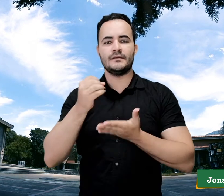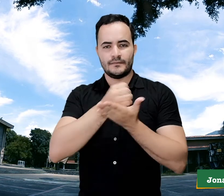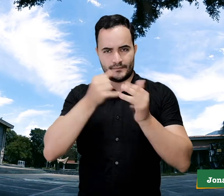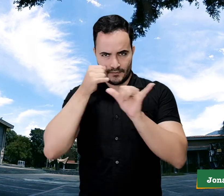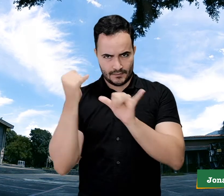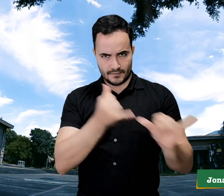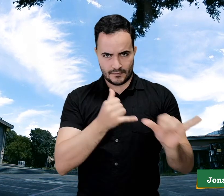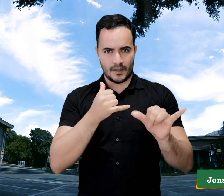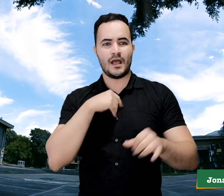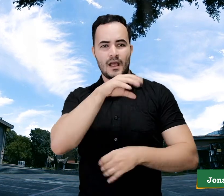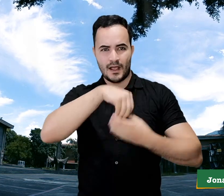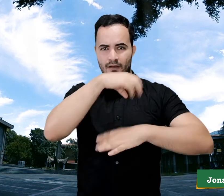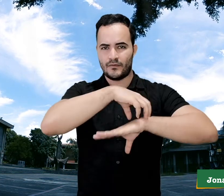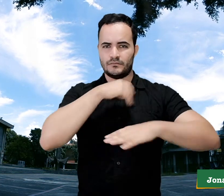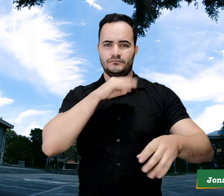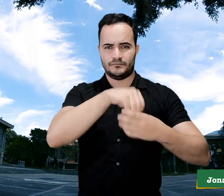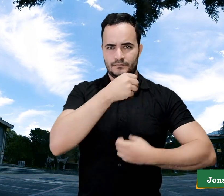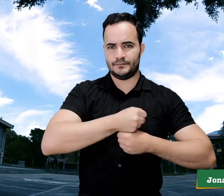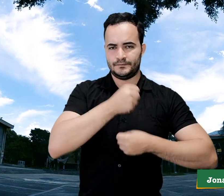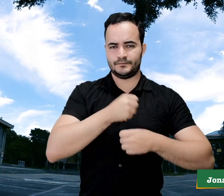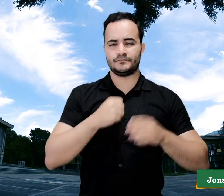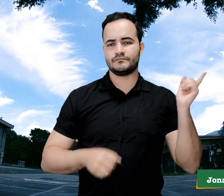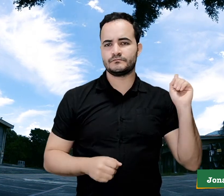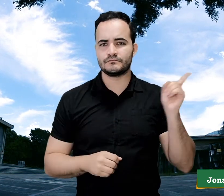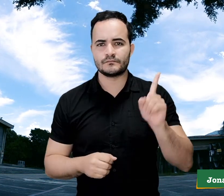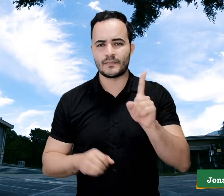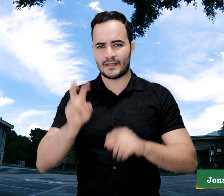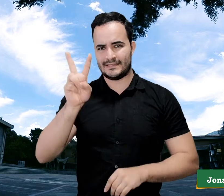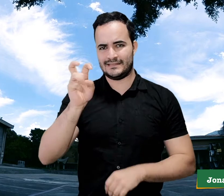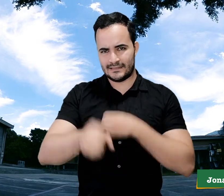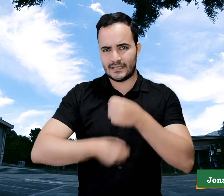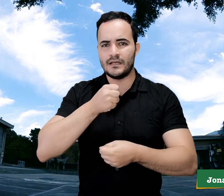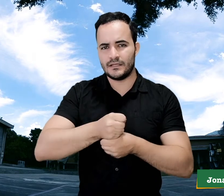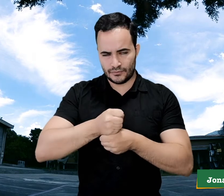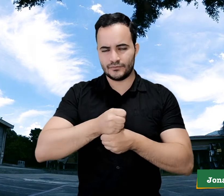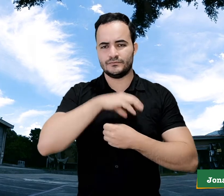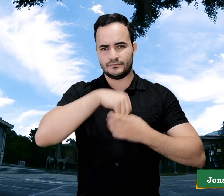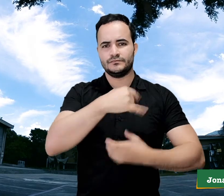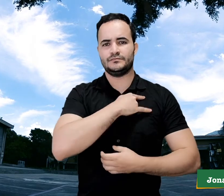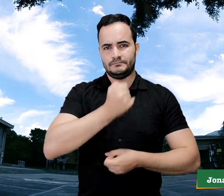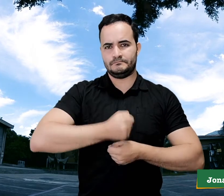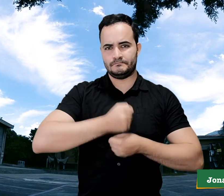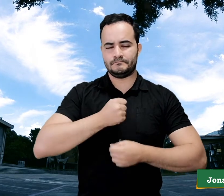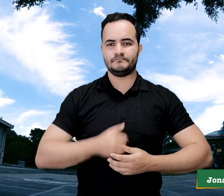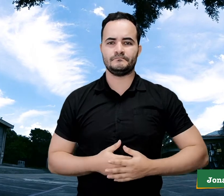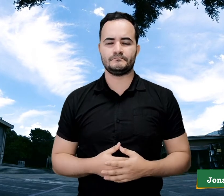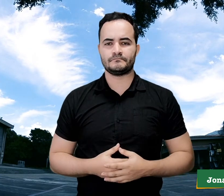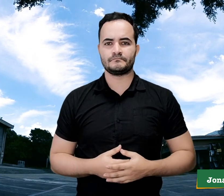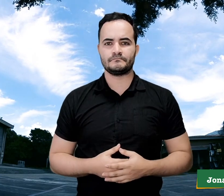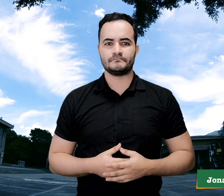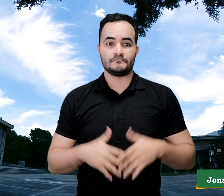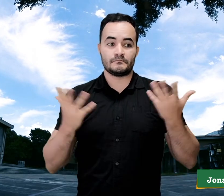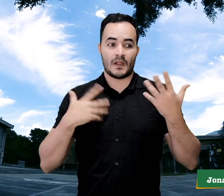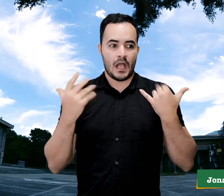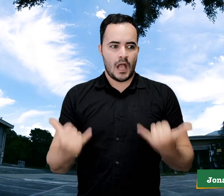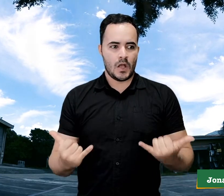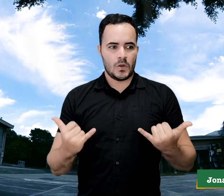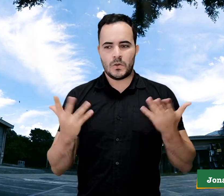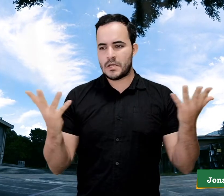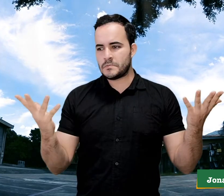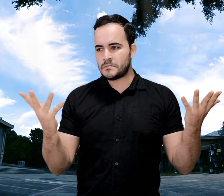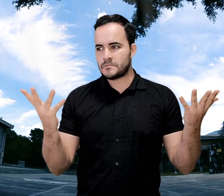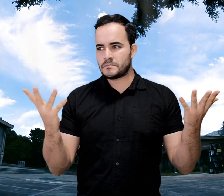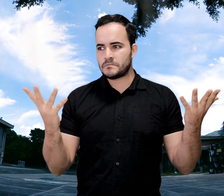también de la Universidad de Antioquia. Llevo 7 años trabajando en la universidad y pues actualmente no